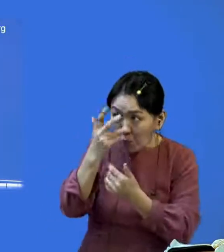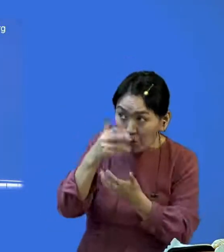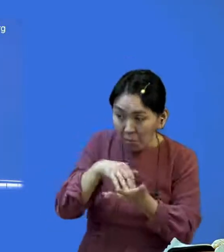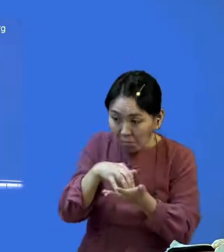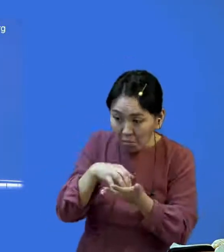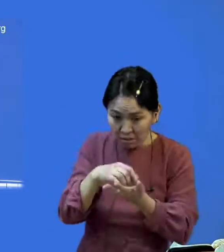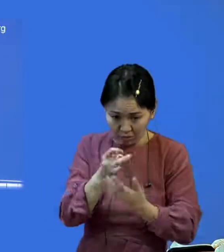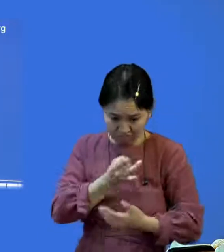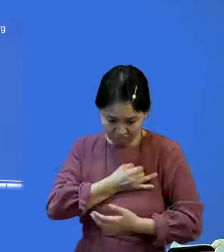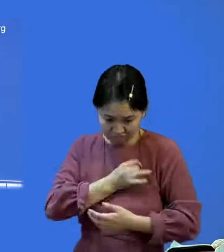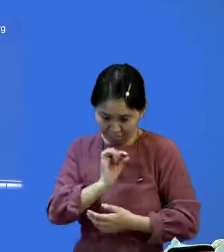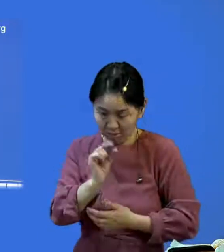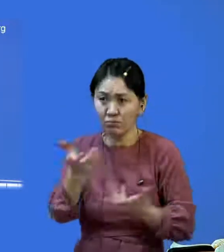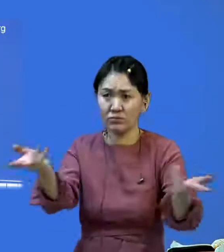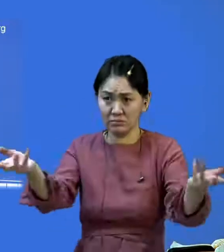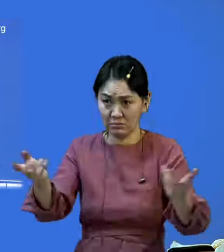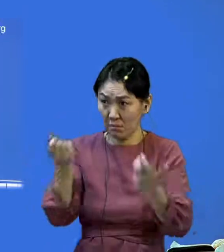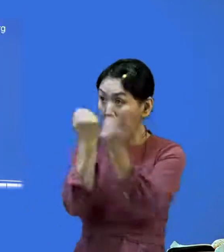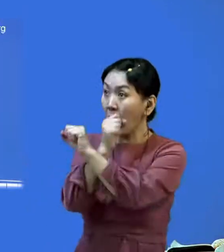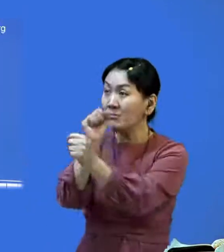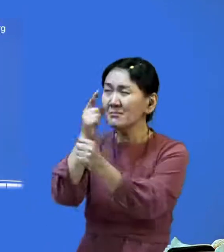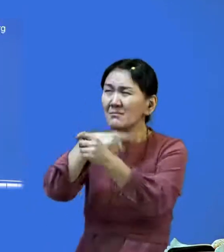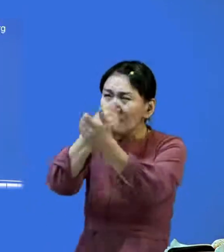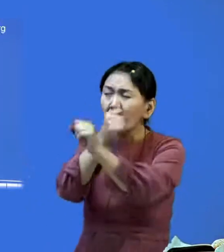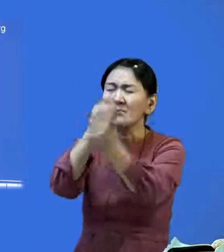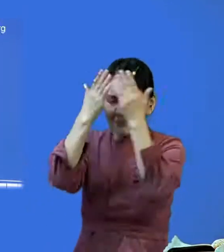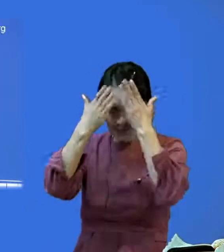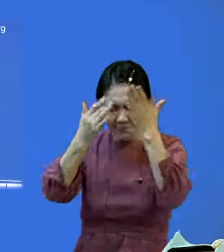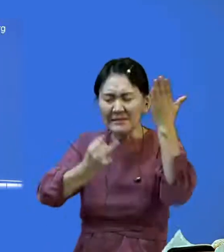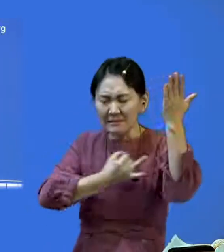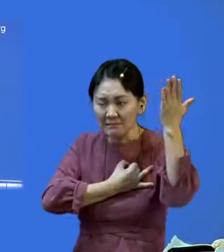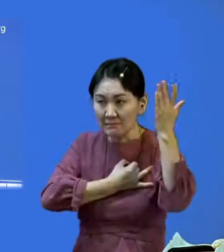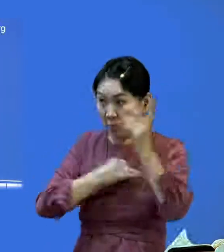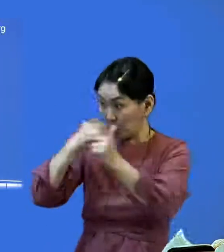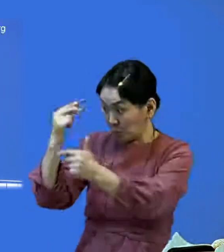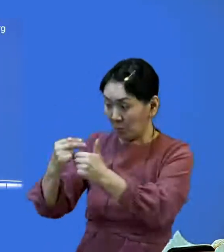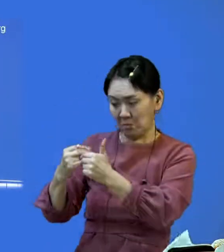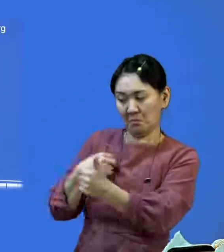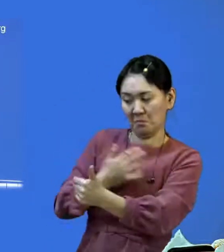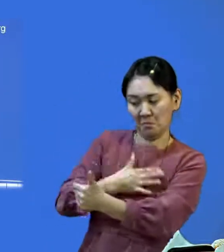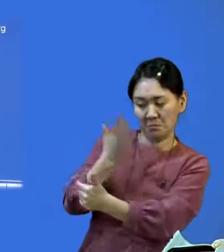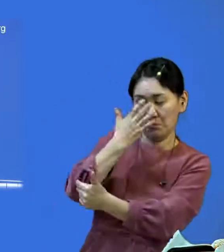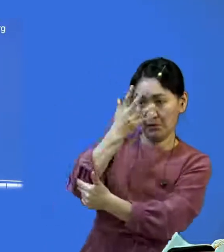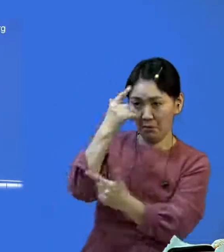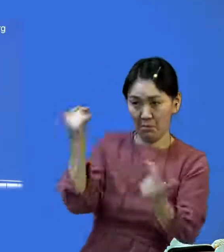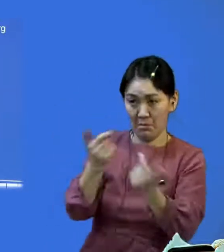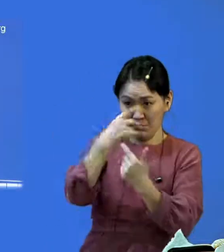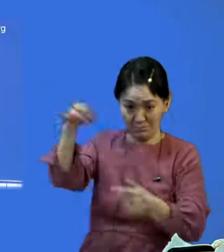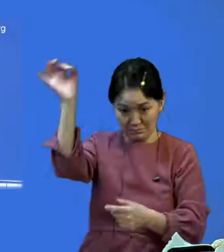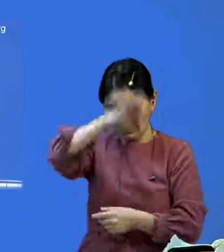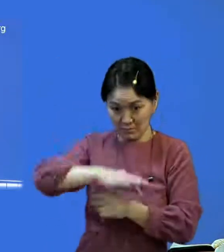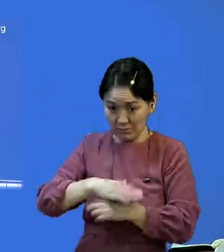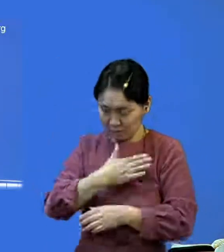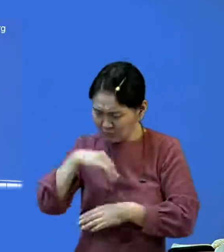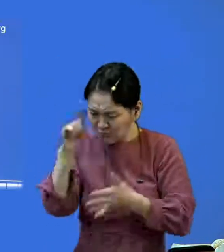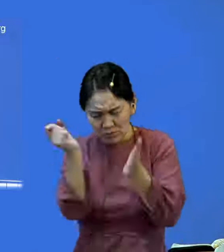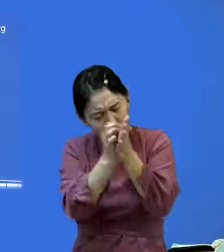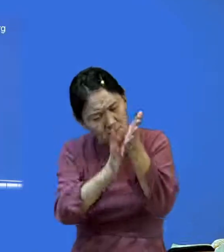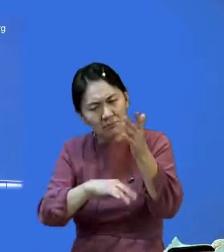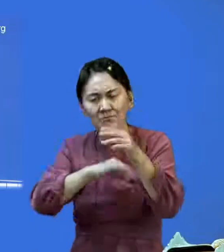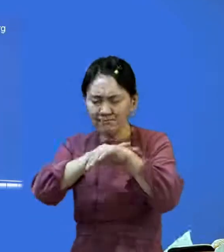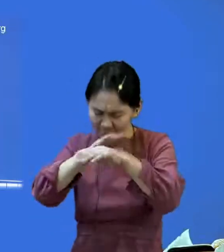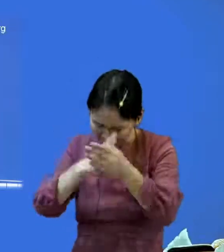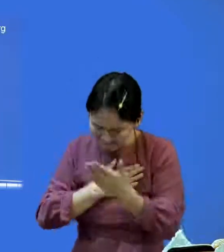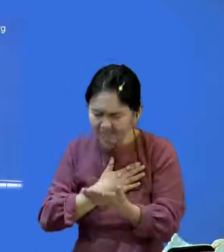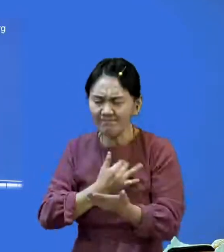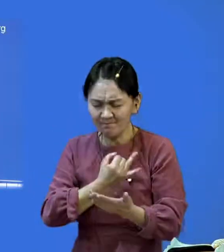Аварсан гэдэгт нь итгэж байгаа хэрнээ яагаад үүнд итгэхгүй байгаа юм бэ? Эзний зусаар миний гим нүглийг уучлсан гэдэгт итгэж байна, намайг зүд